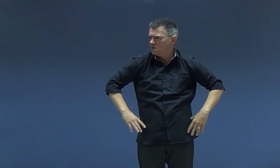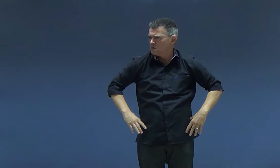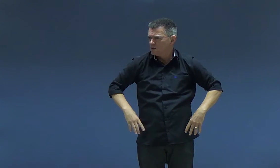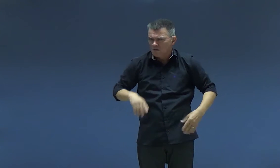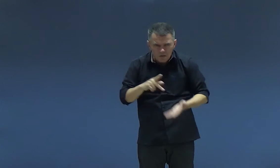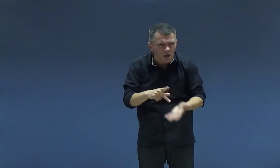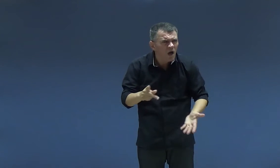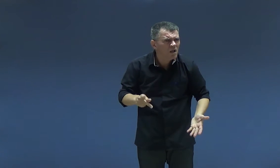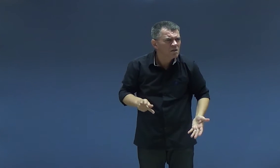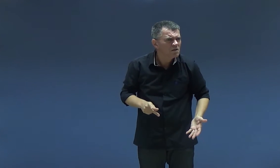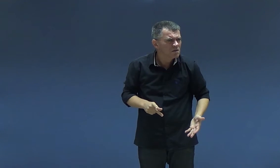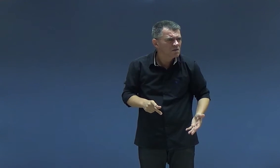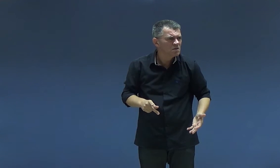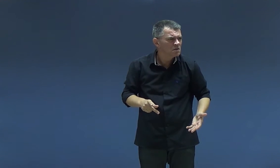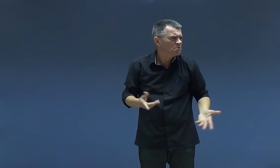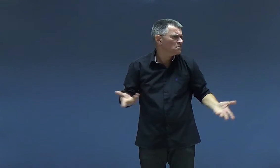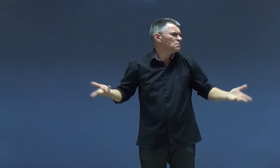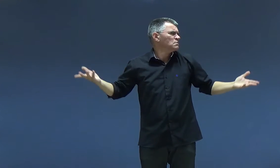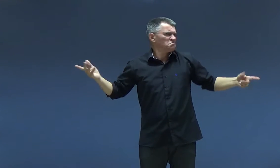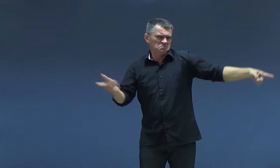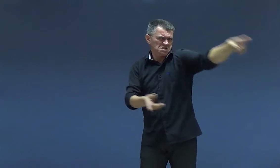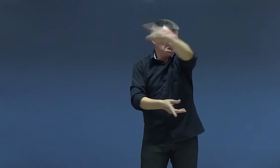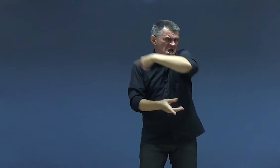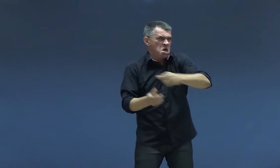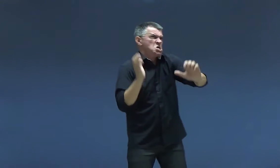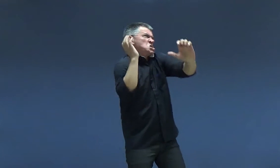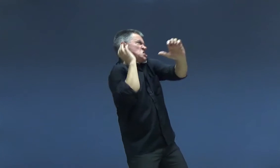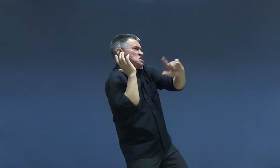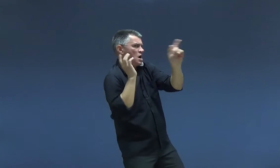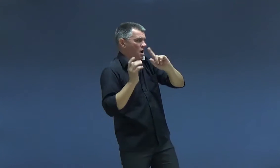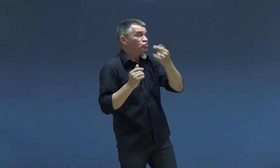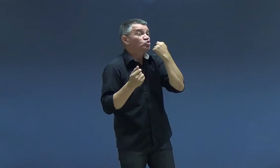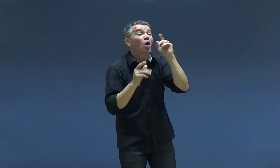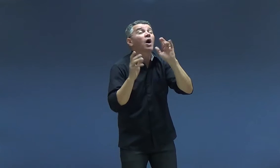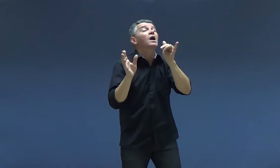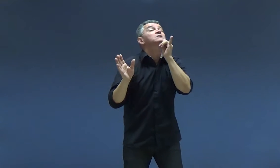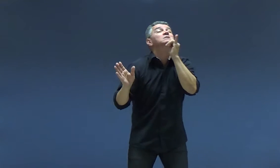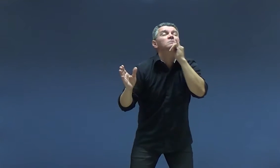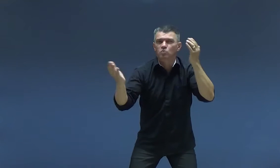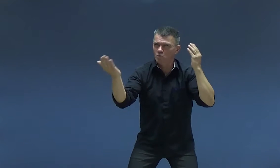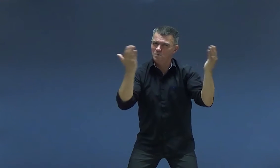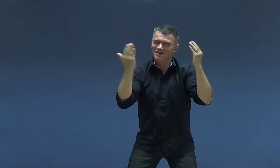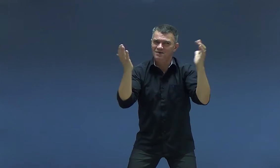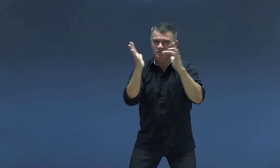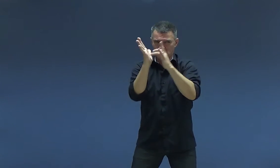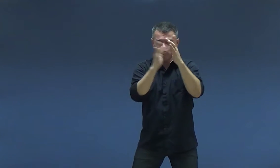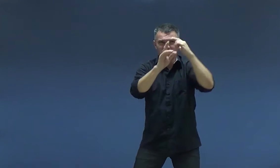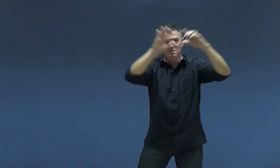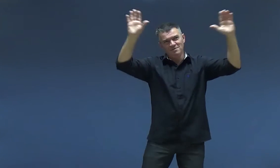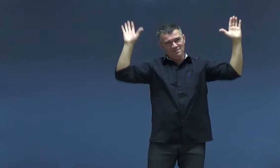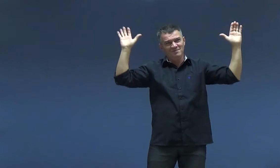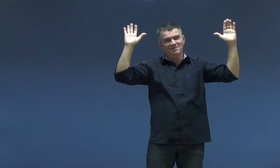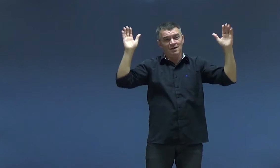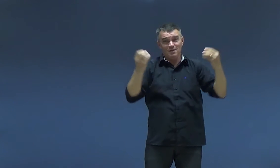só, não é verdade? E vocês aí não estão querendo carregar a cruz de vocês? É só uma comparação,